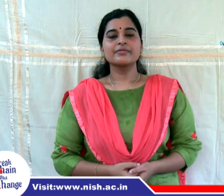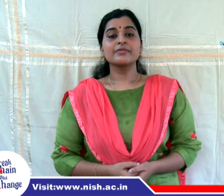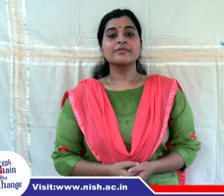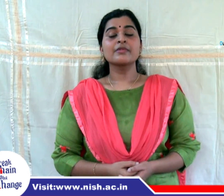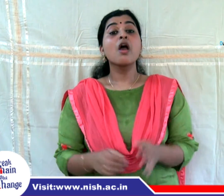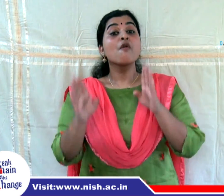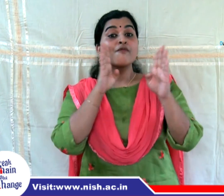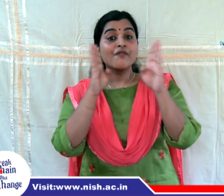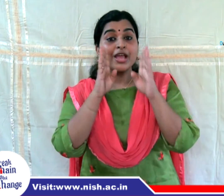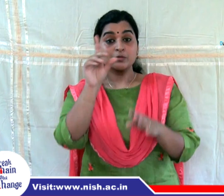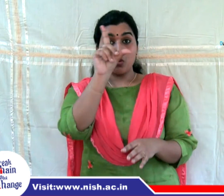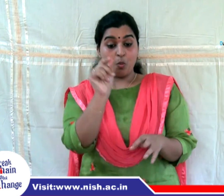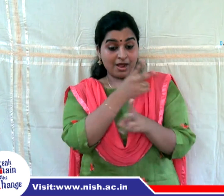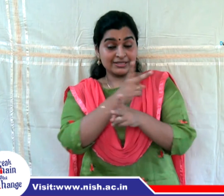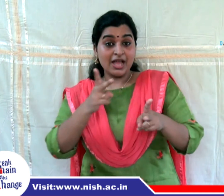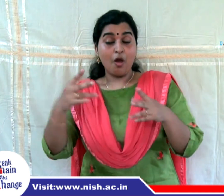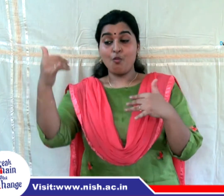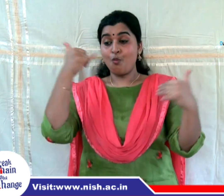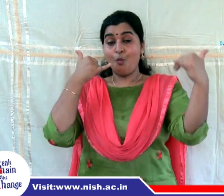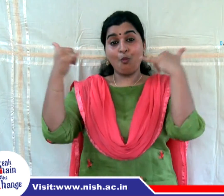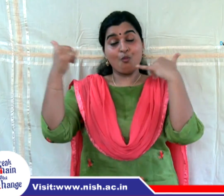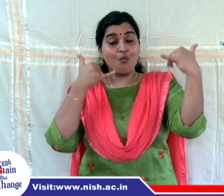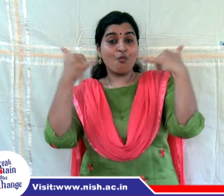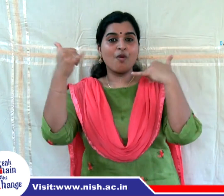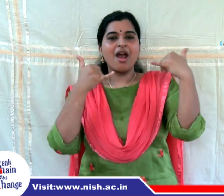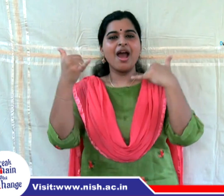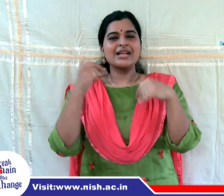സോഷ്യൽ മീഡിയ, മൊബൈൽ ഫോൺ എന്നിവയുടെ ഉപയോഗം കുറയ്ക്കുക.